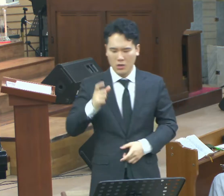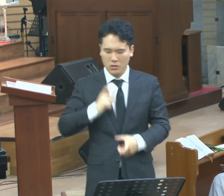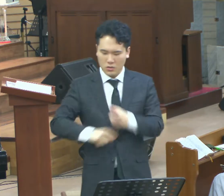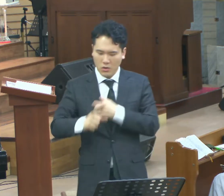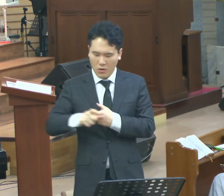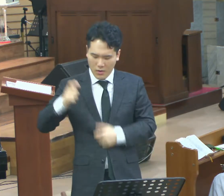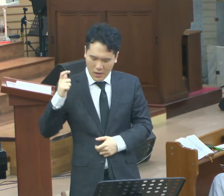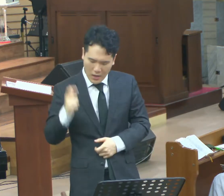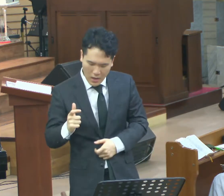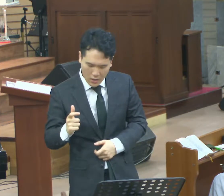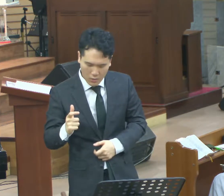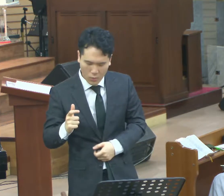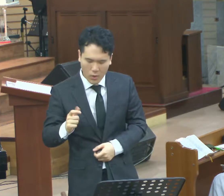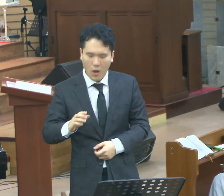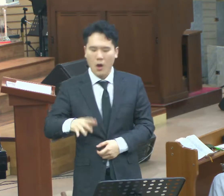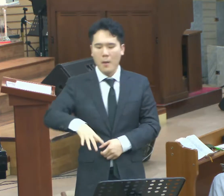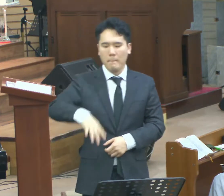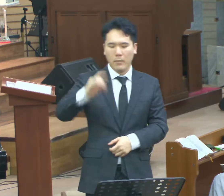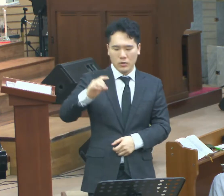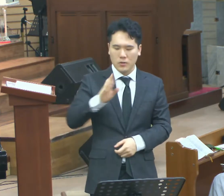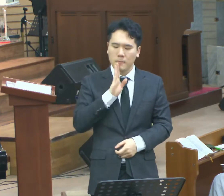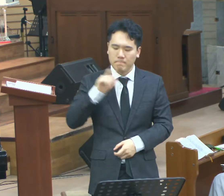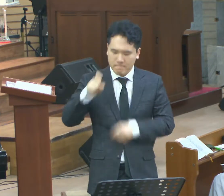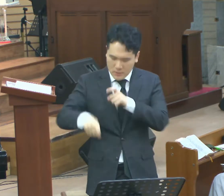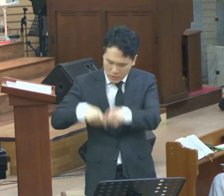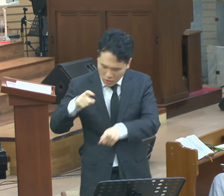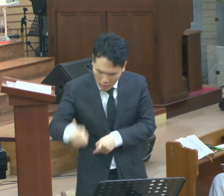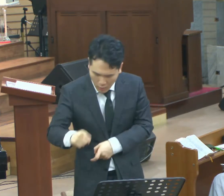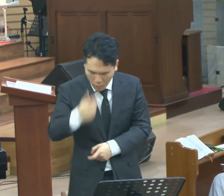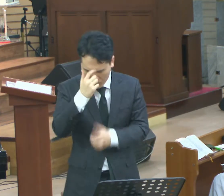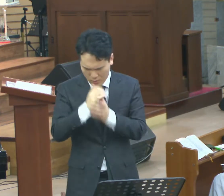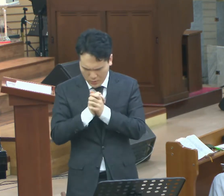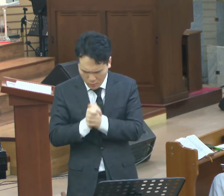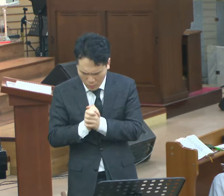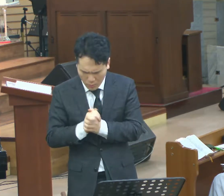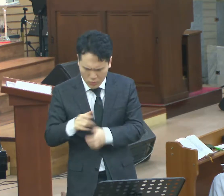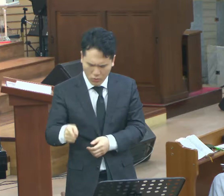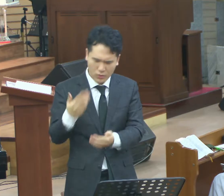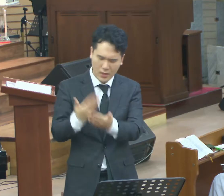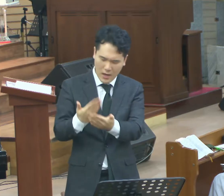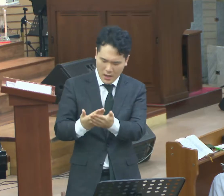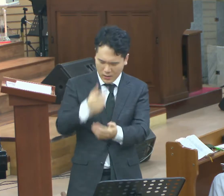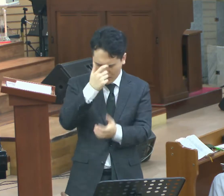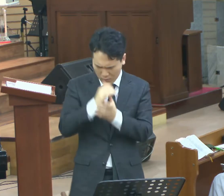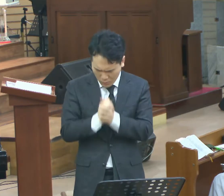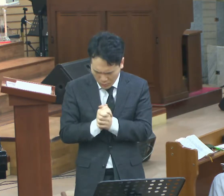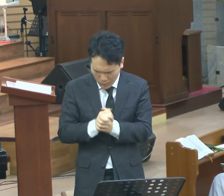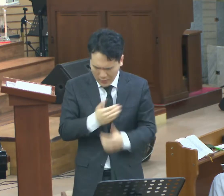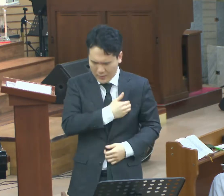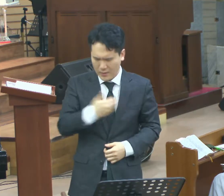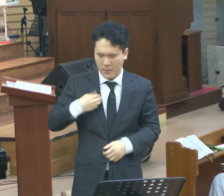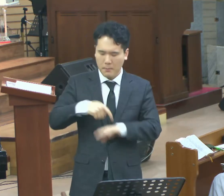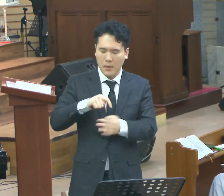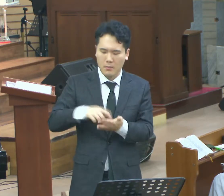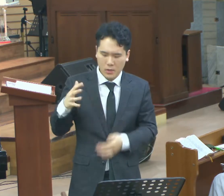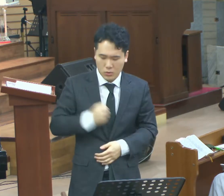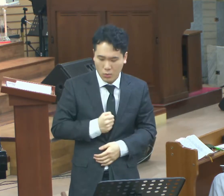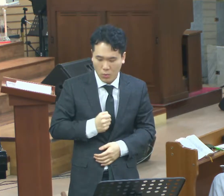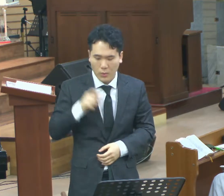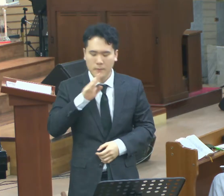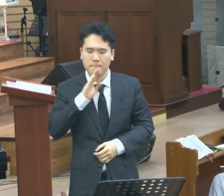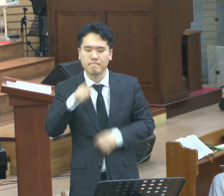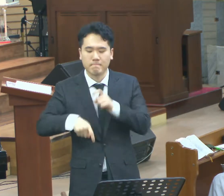견고하고 힘있게 될 줄 믿습니다. 이것이 교회가 갖는 특징이에요. 이게 회사하고 다른 점이에요.